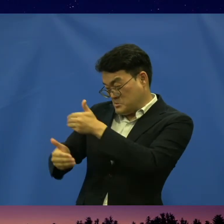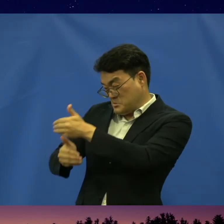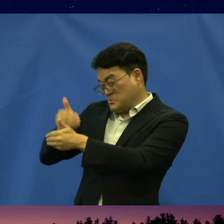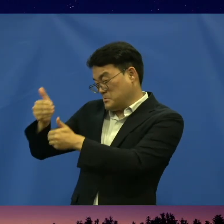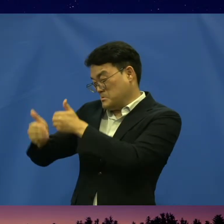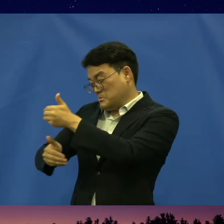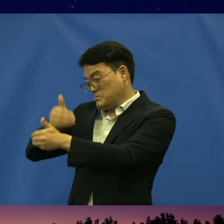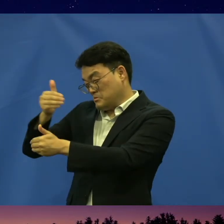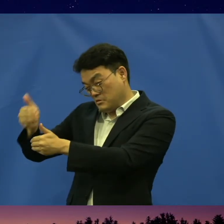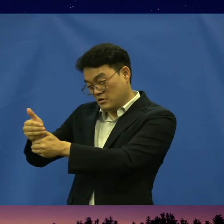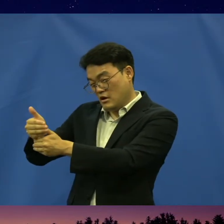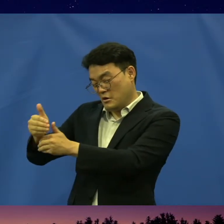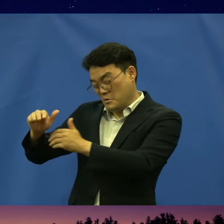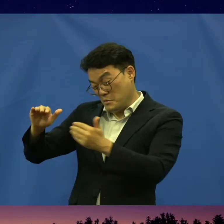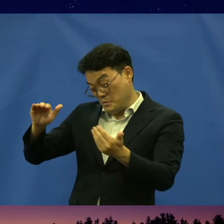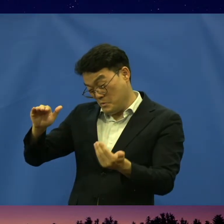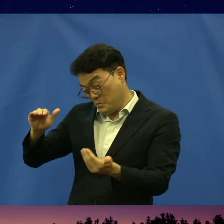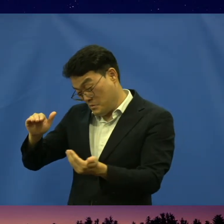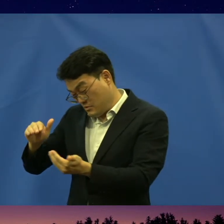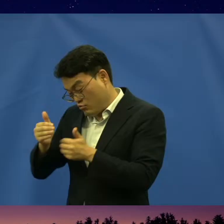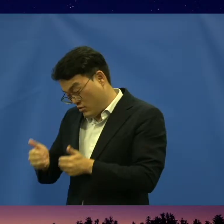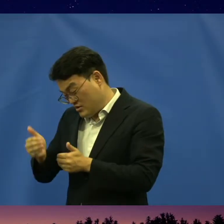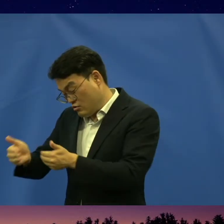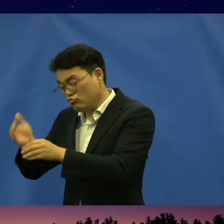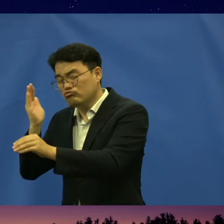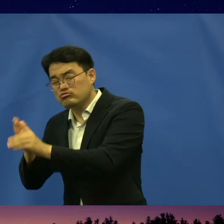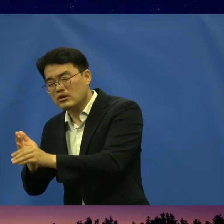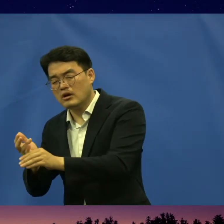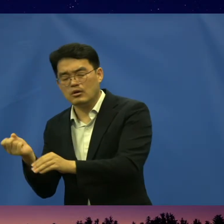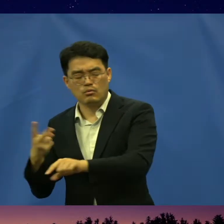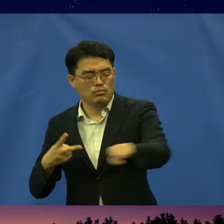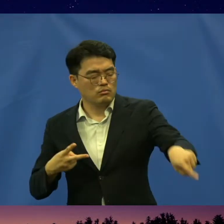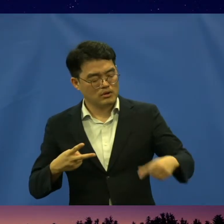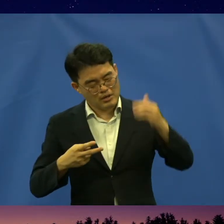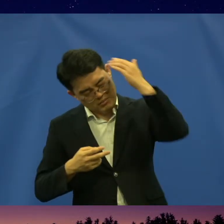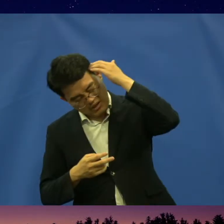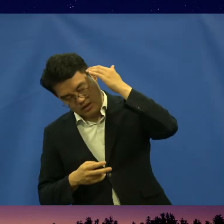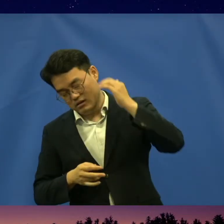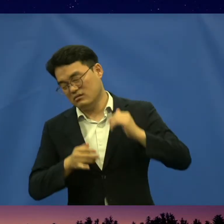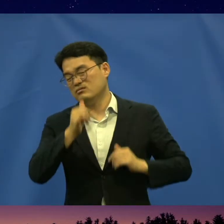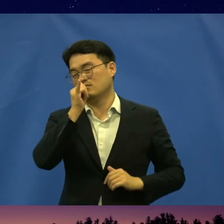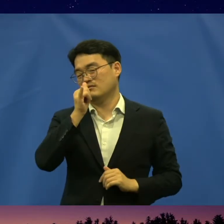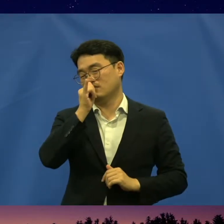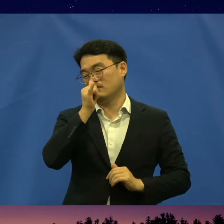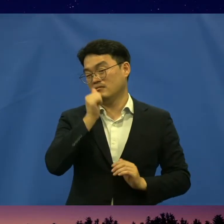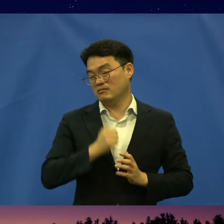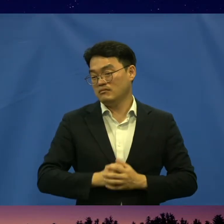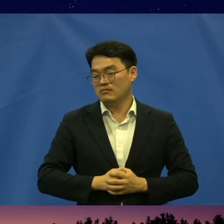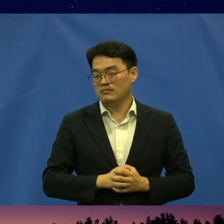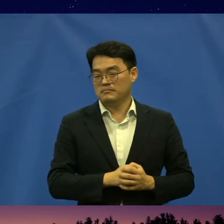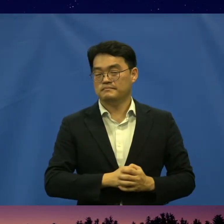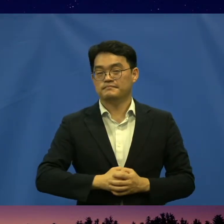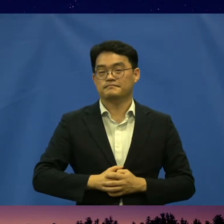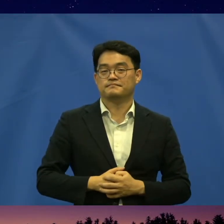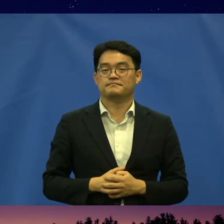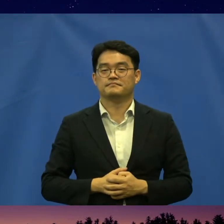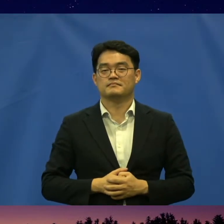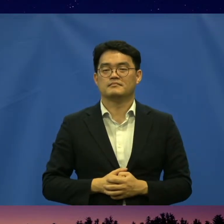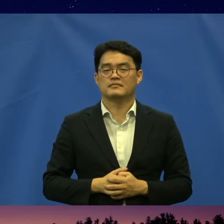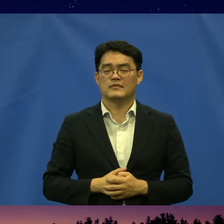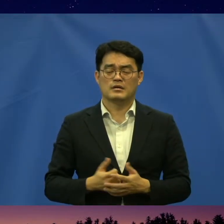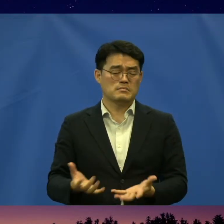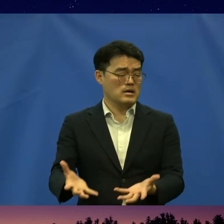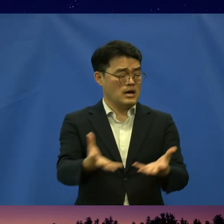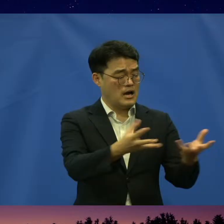미션을 완성하는 임무를 완수하는 장면입니다. 그 과정 속에 뭐가 있죠?